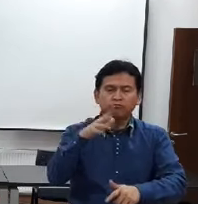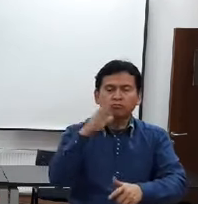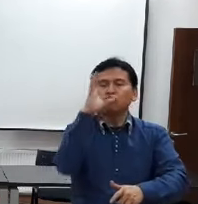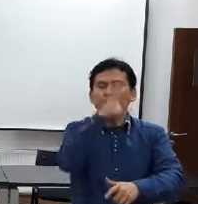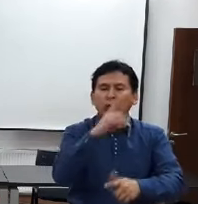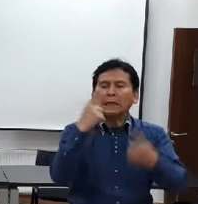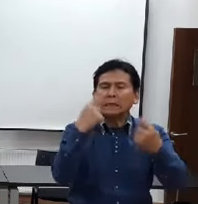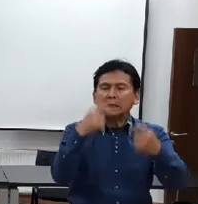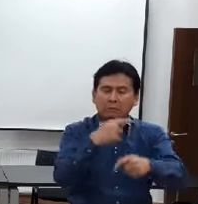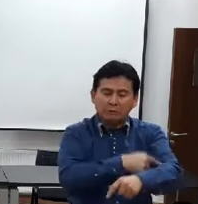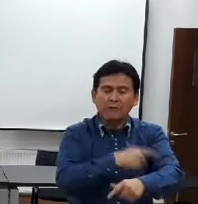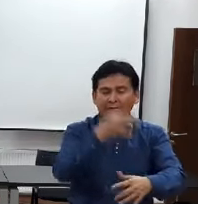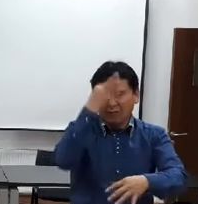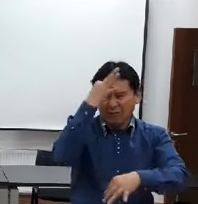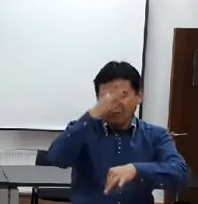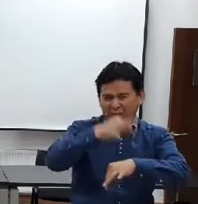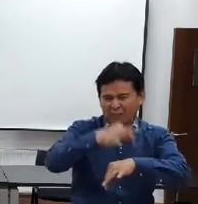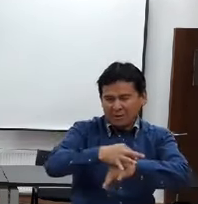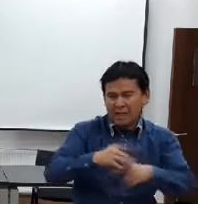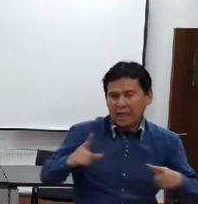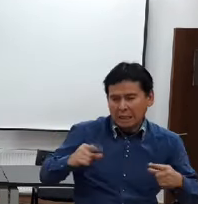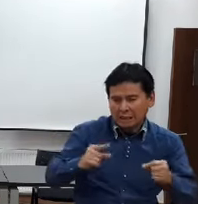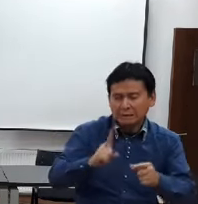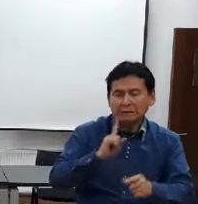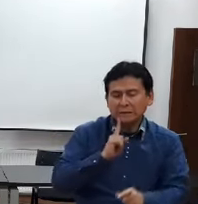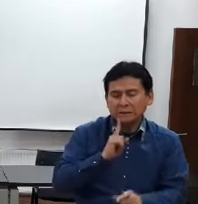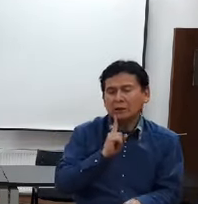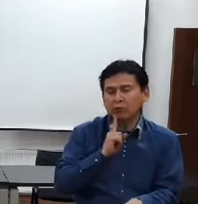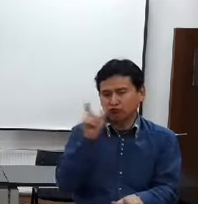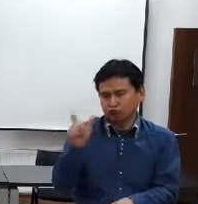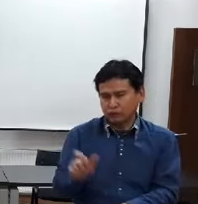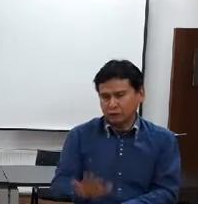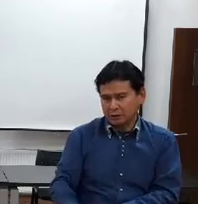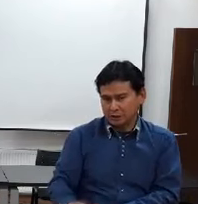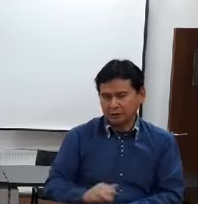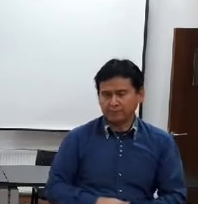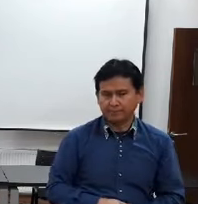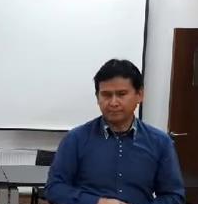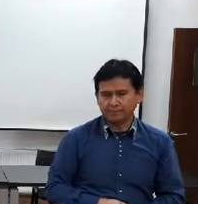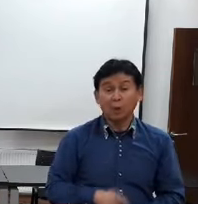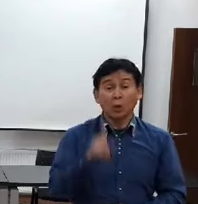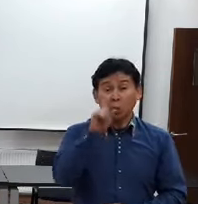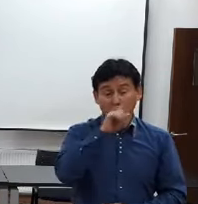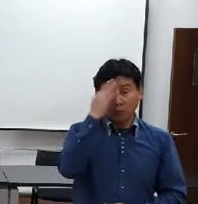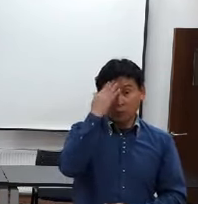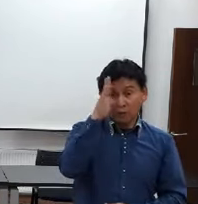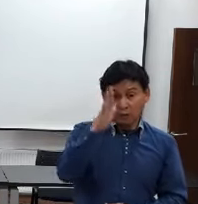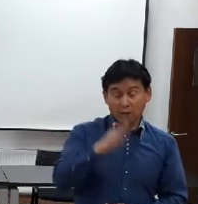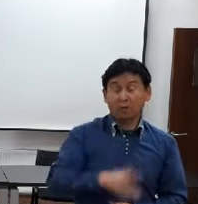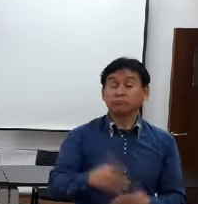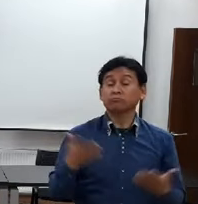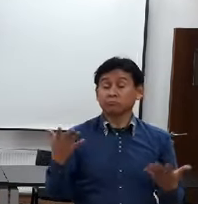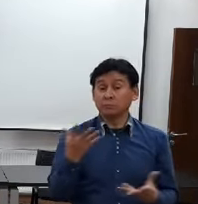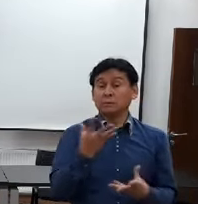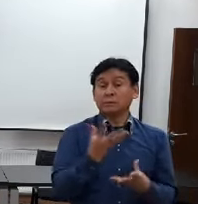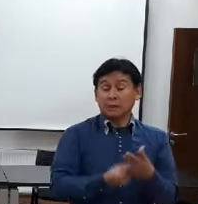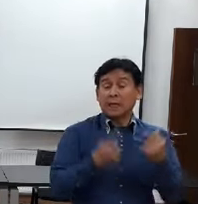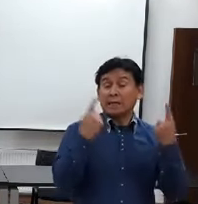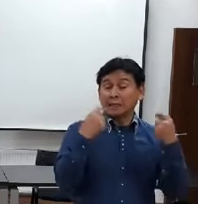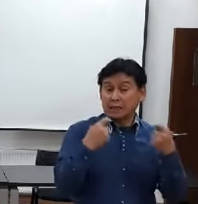un tratamiento para una enfermedad oncológica que esta niña padece. En los últimos días, finalizando su